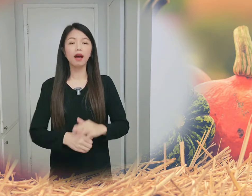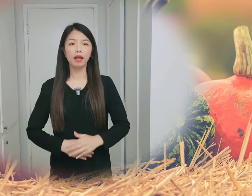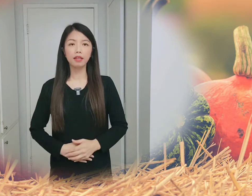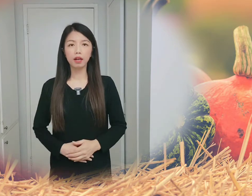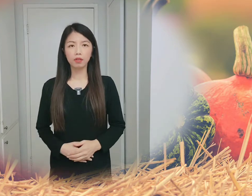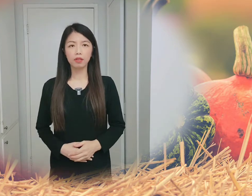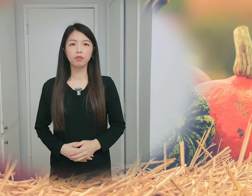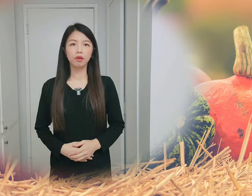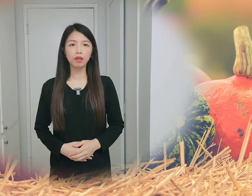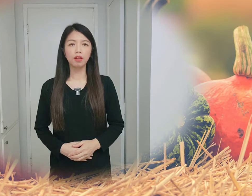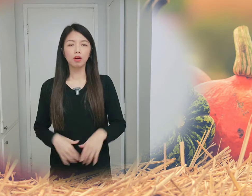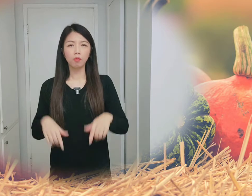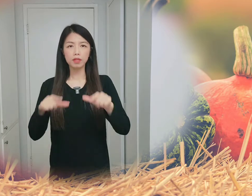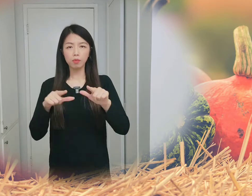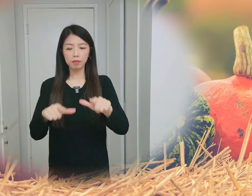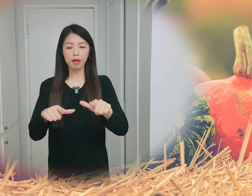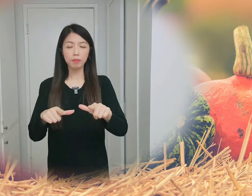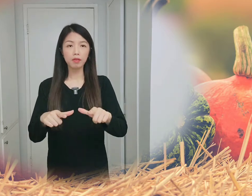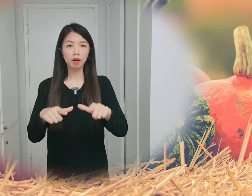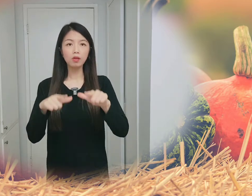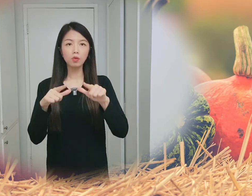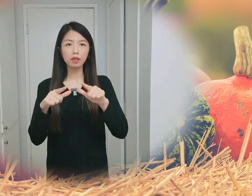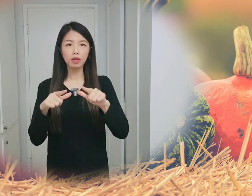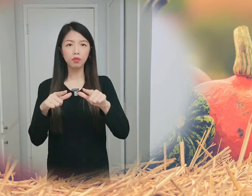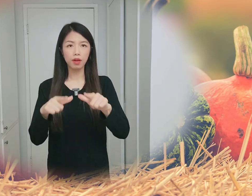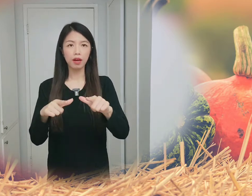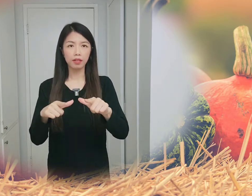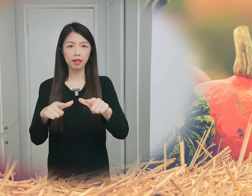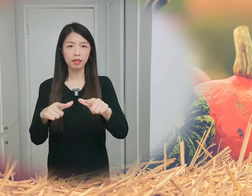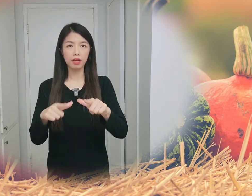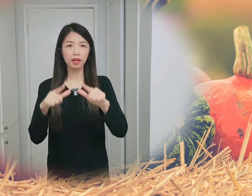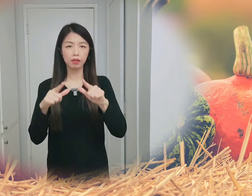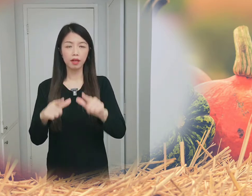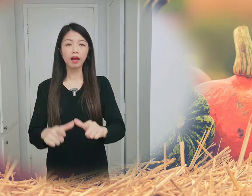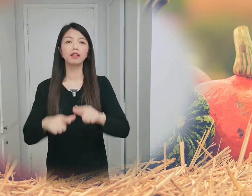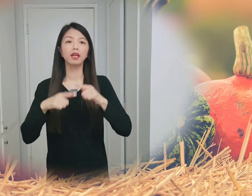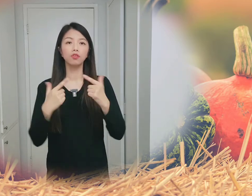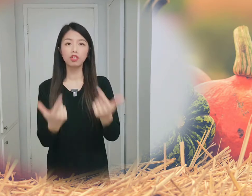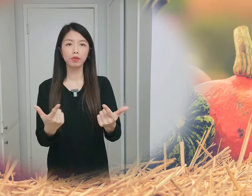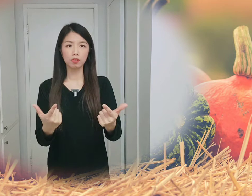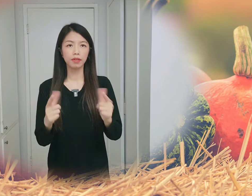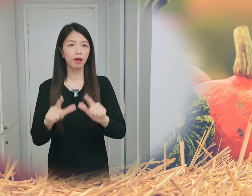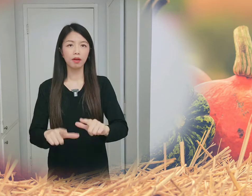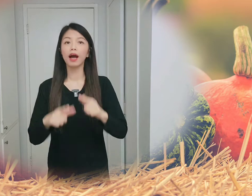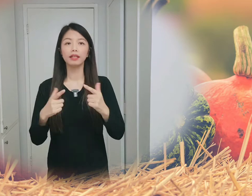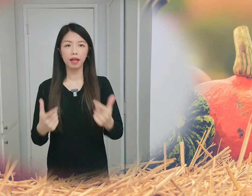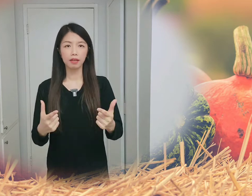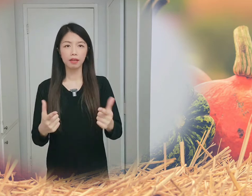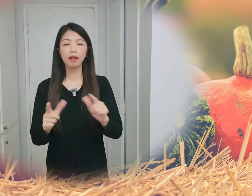때, 아니다라고 한 뜻의 수어는 엄지검지만 펴서 손등이 위를 향한 이 상태에서 시작하셨다가 그대로 뒤집어 주시면 돼요.